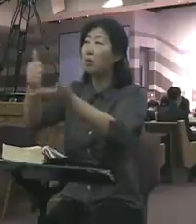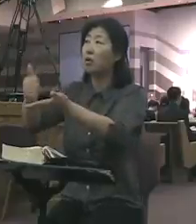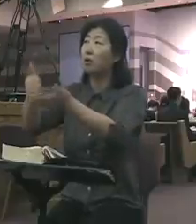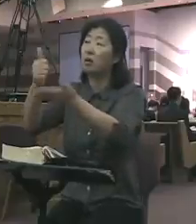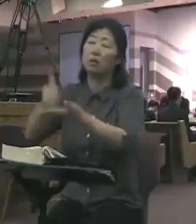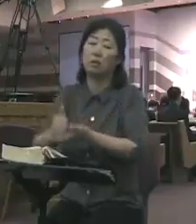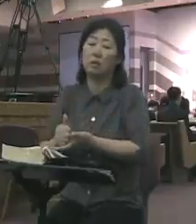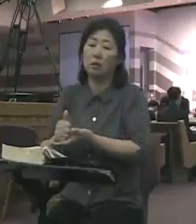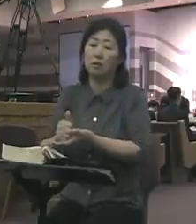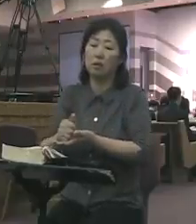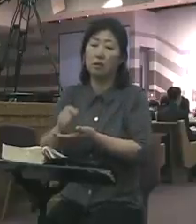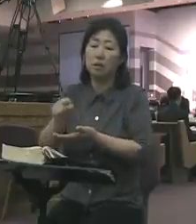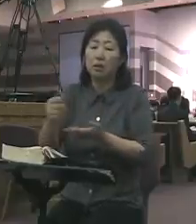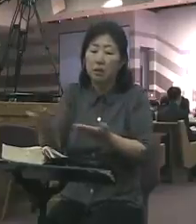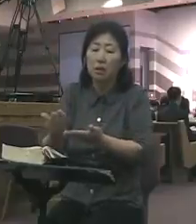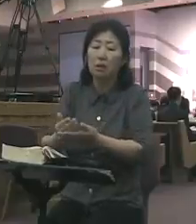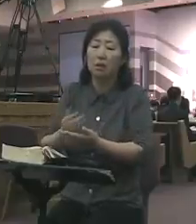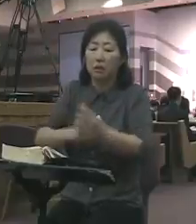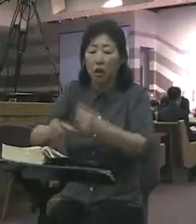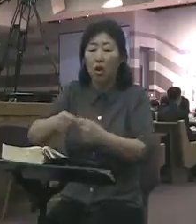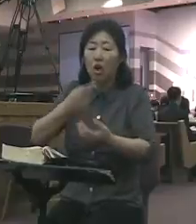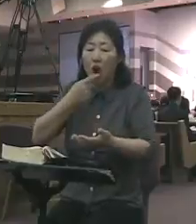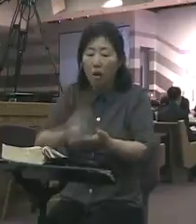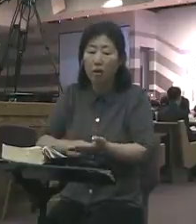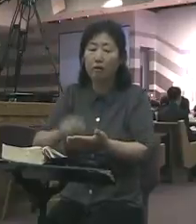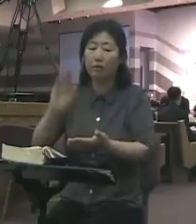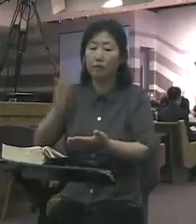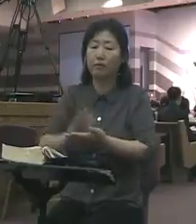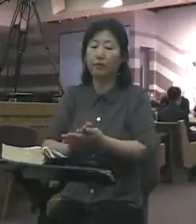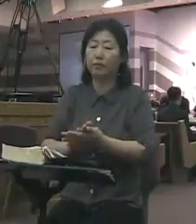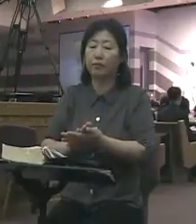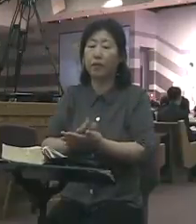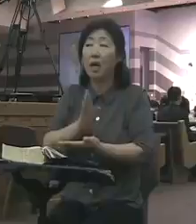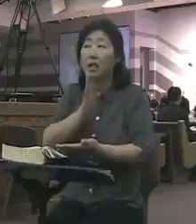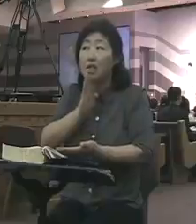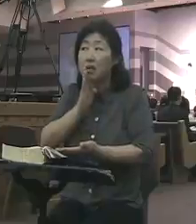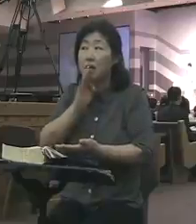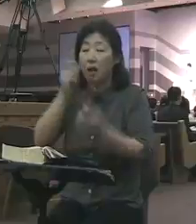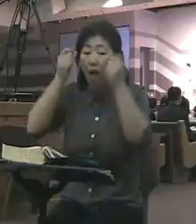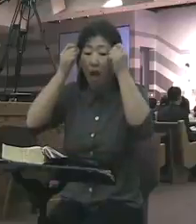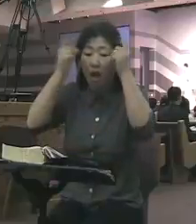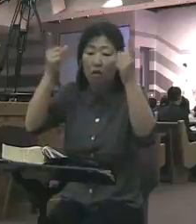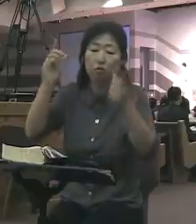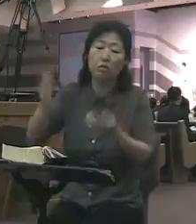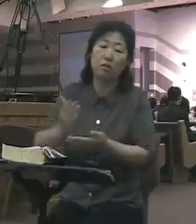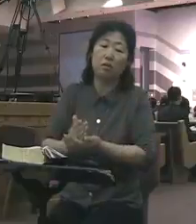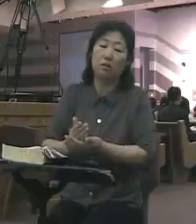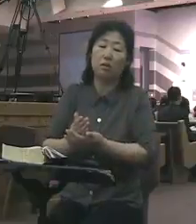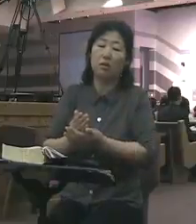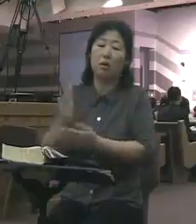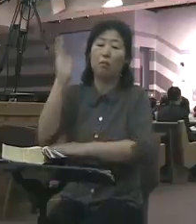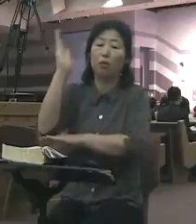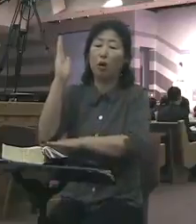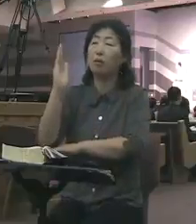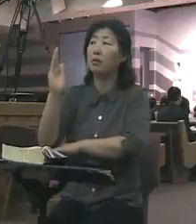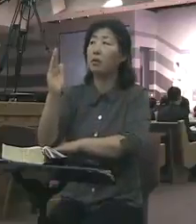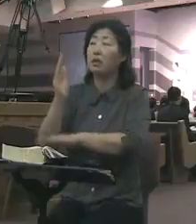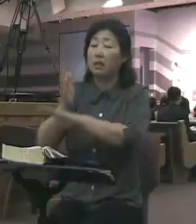하십니다. 어느 순간부터 저는 이 사실을 깨닫게 됐어요. 목회를 하면서 뒤늦게 깨닫게 되었지만, 여러분, 목회를